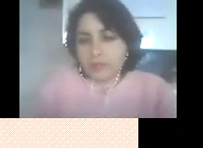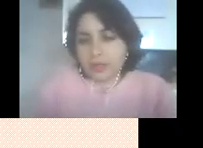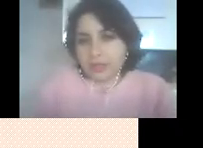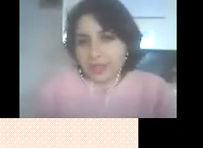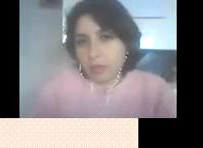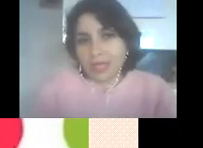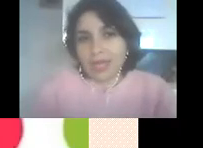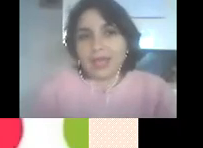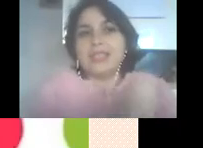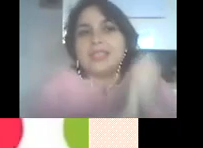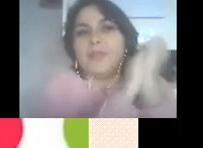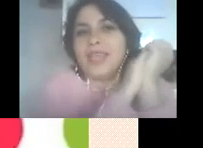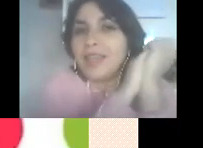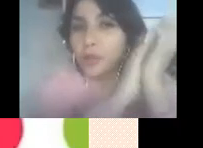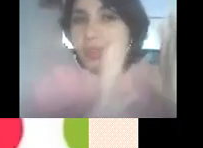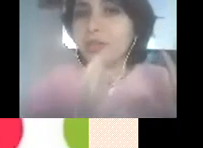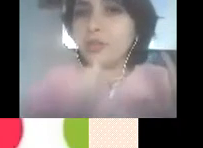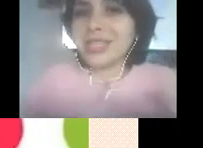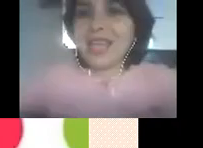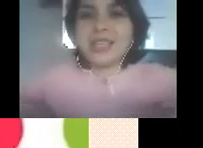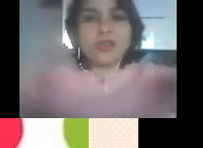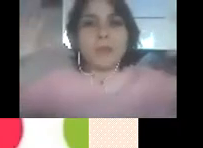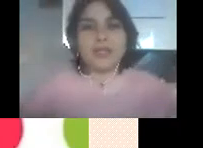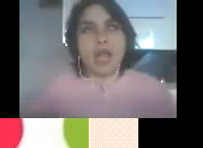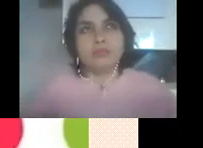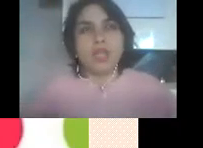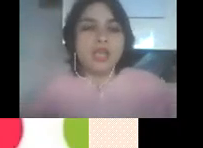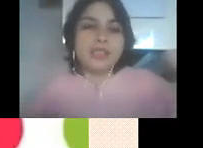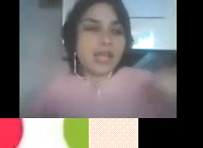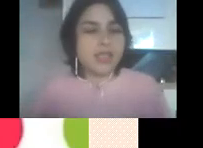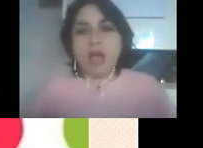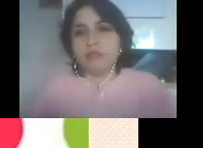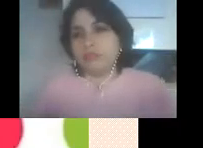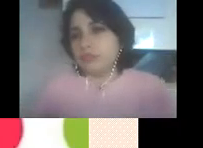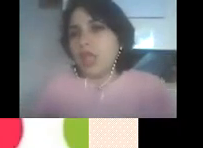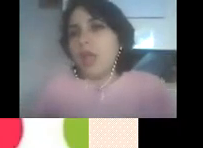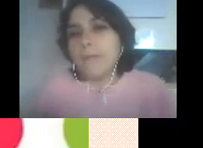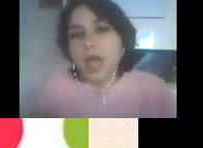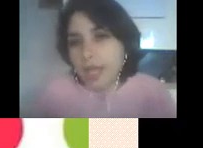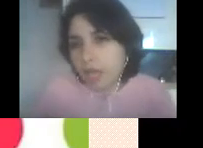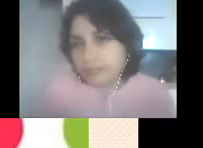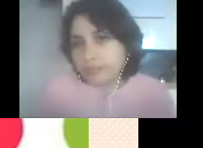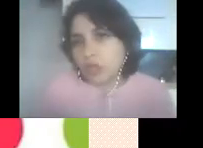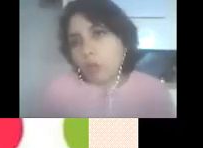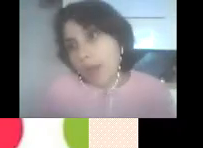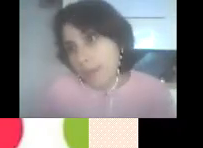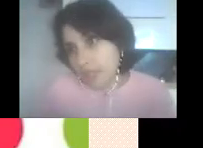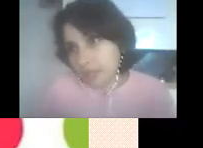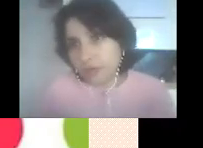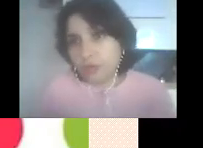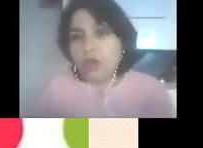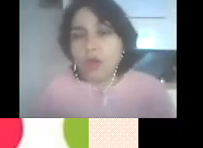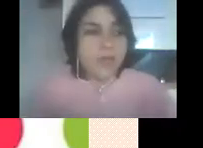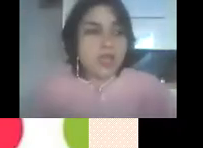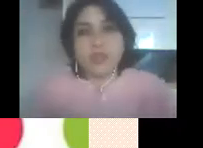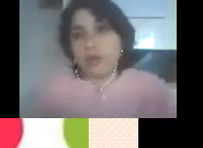Entonces, sabemos que dice, cada objeto está hecho de material, ya sea madera, como las mesas,